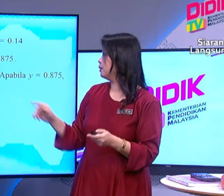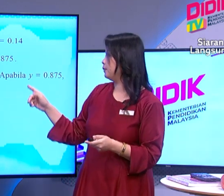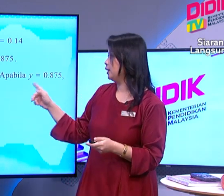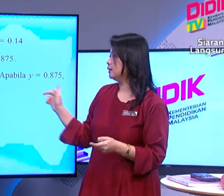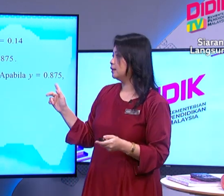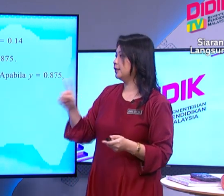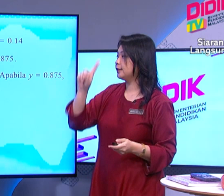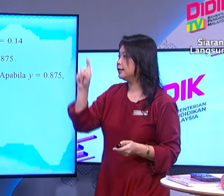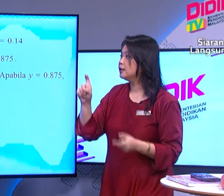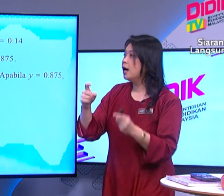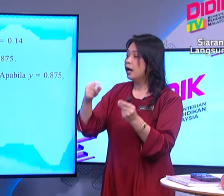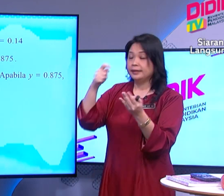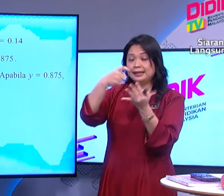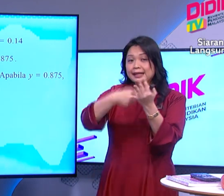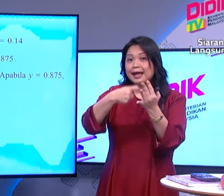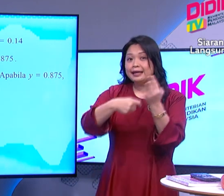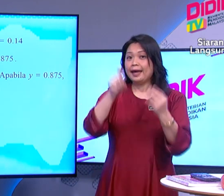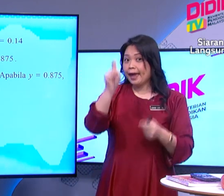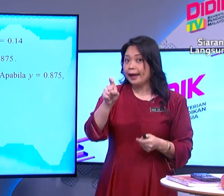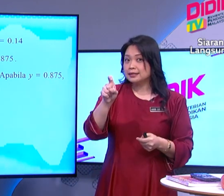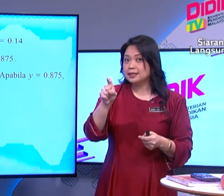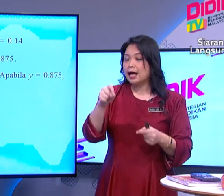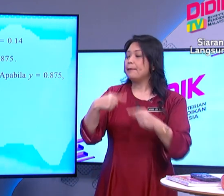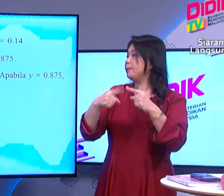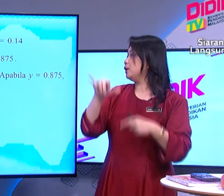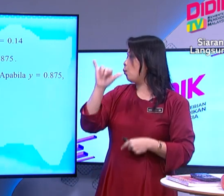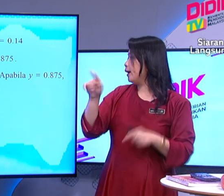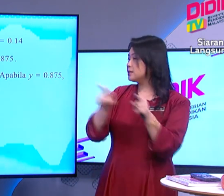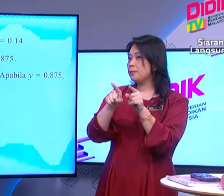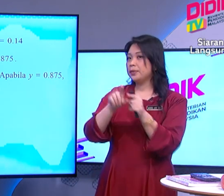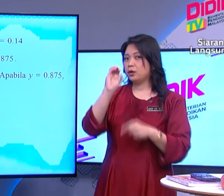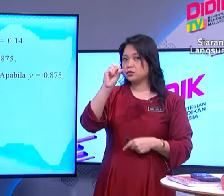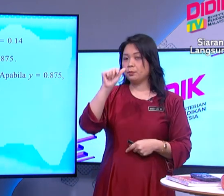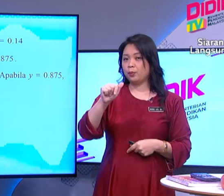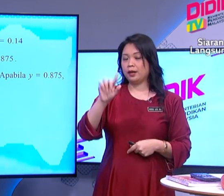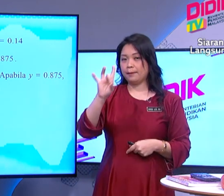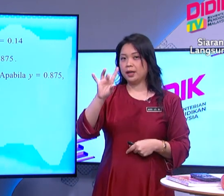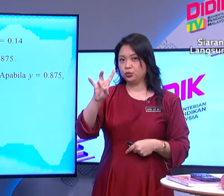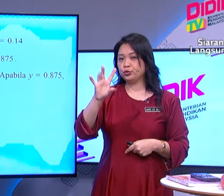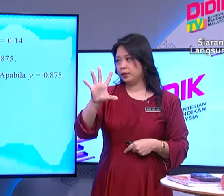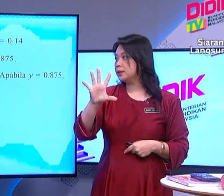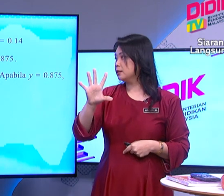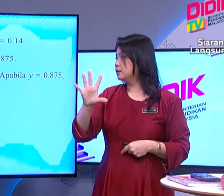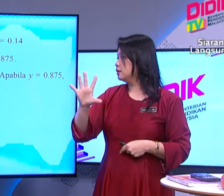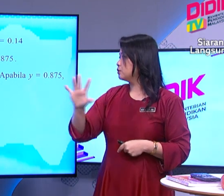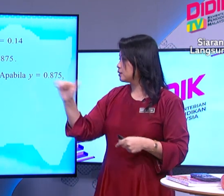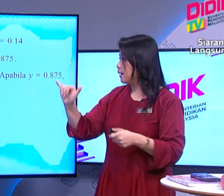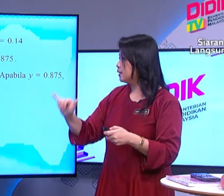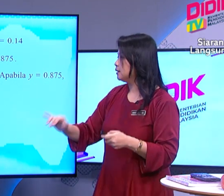Hai by ditanya nilai x apabila waisama punya kosong 10875 so sama